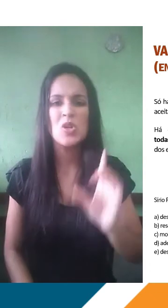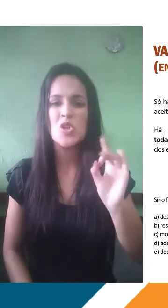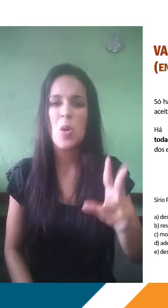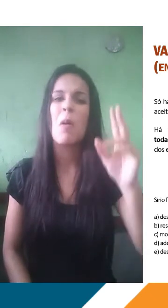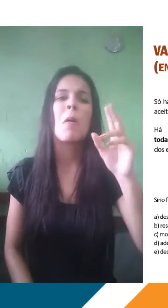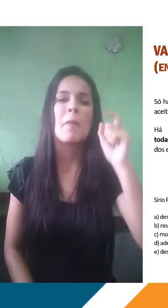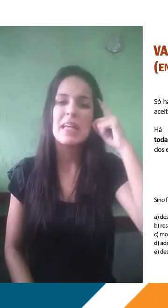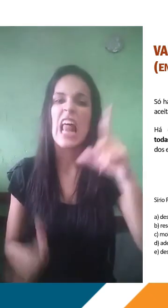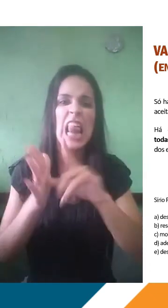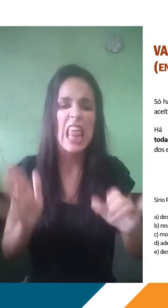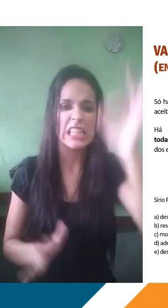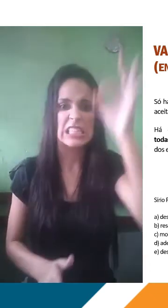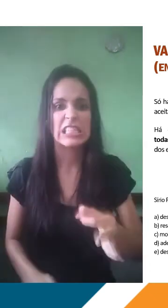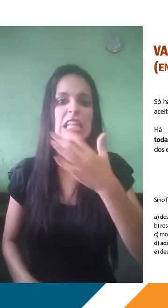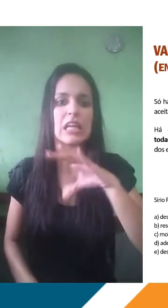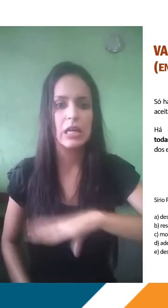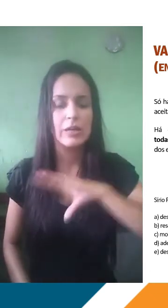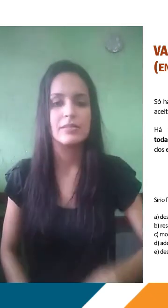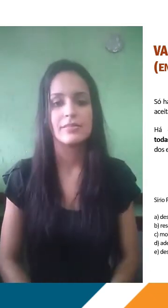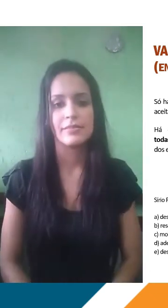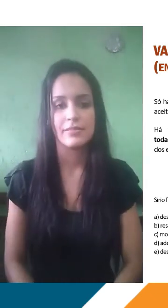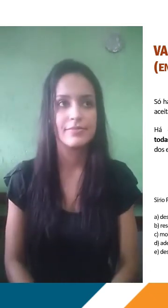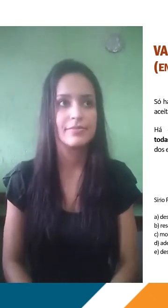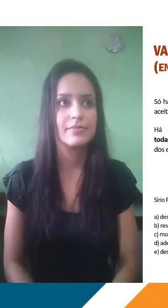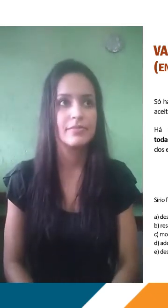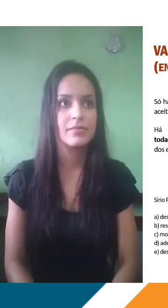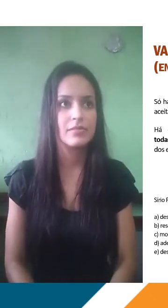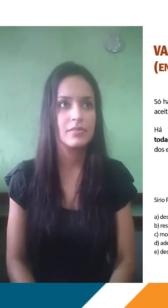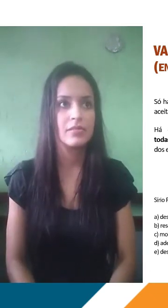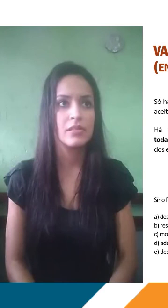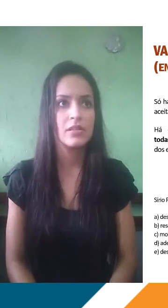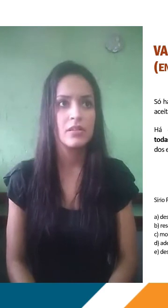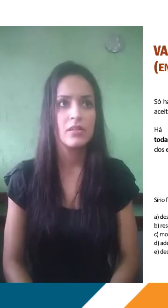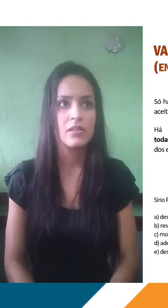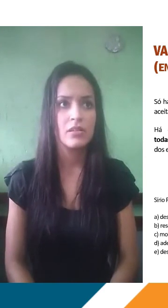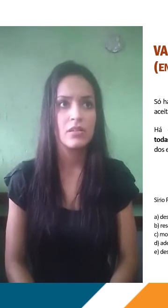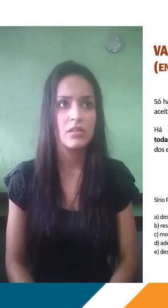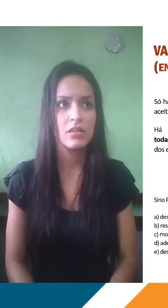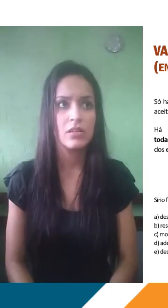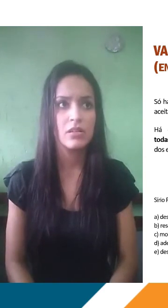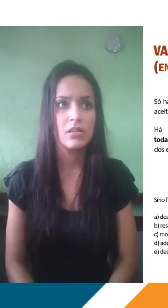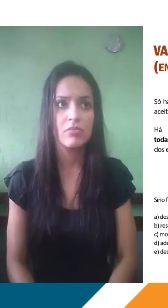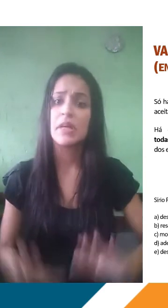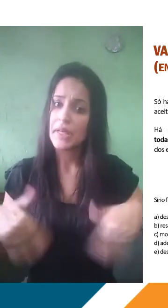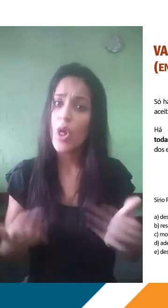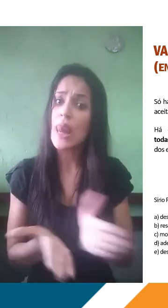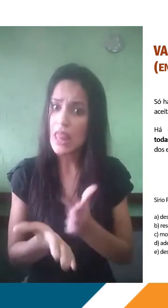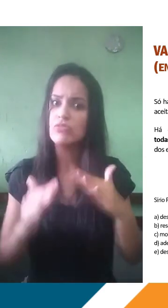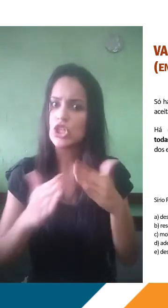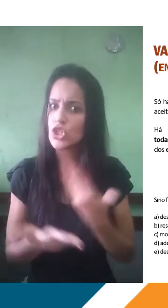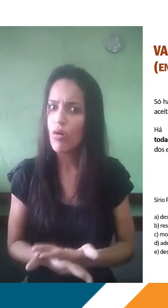formas linguísticas previstas pelas gramáticas e divulgadas em manuais na escola Não devem ser desprezadas, como